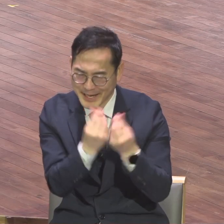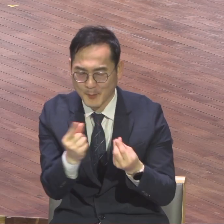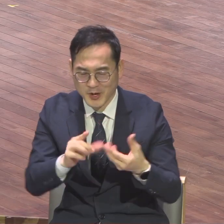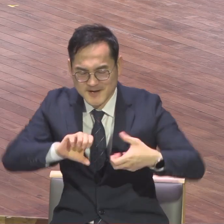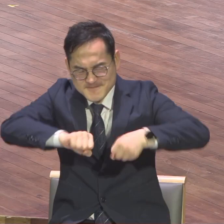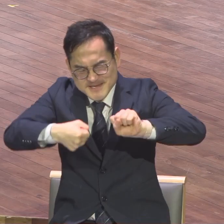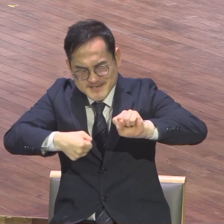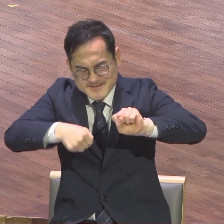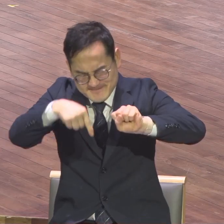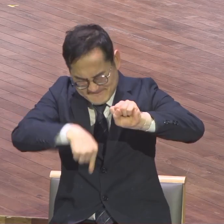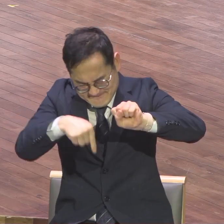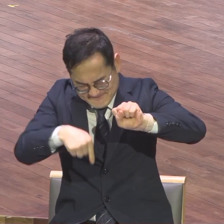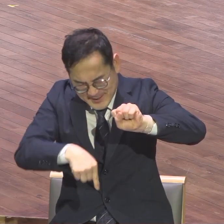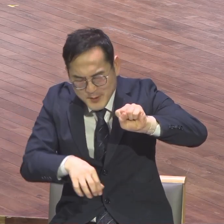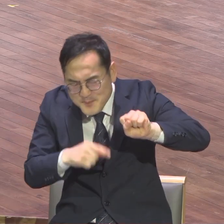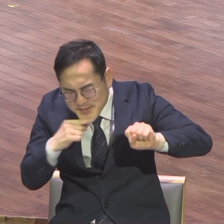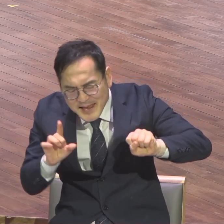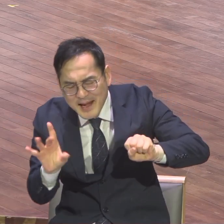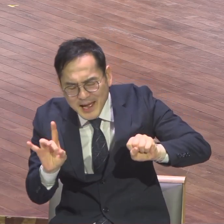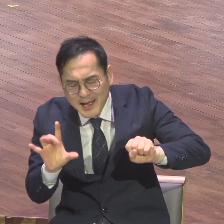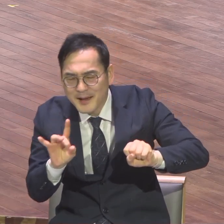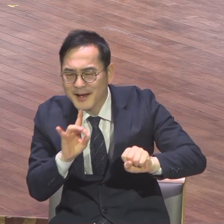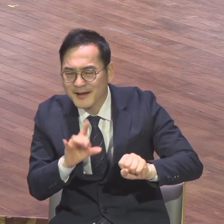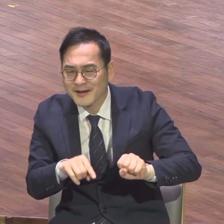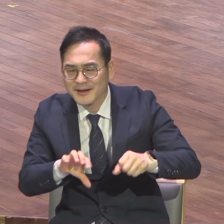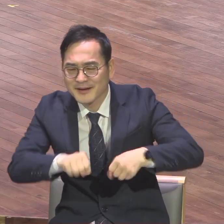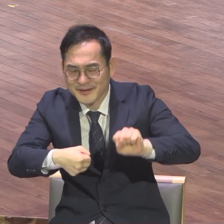마틴 루터가 종교개혁자.